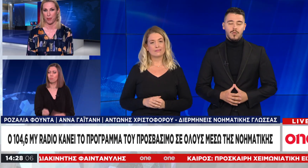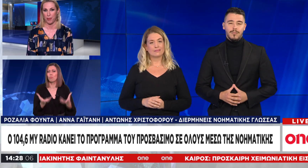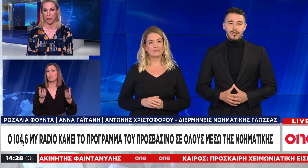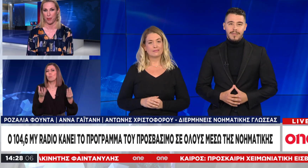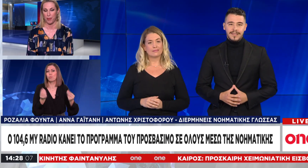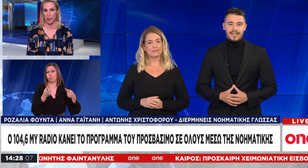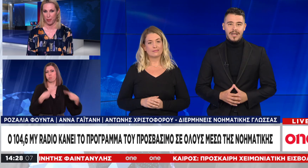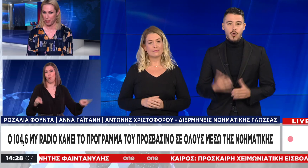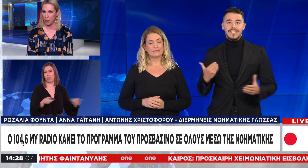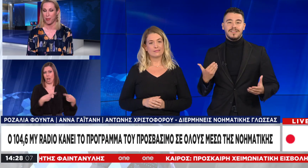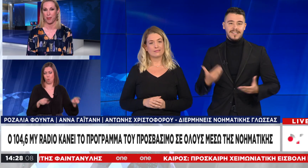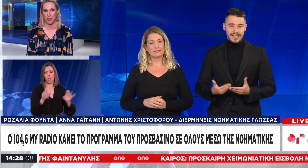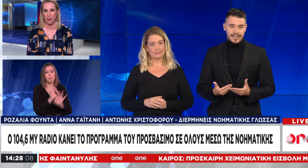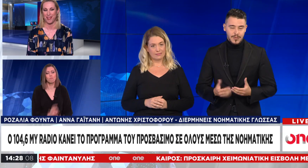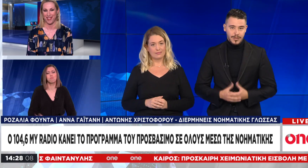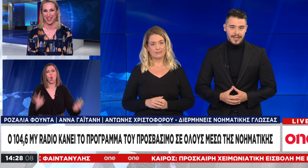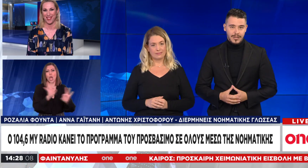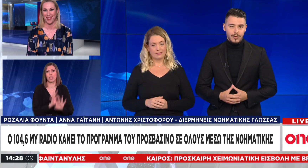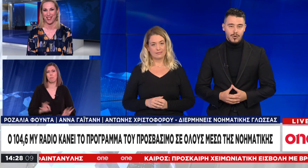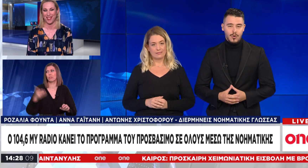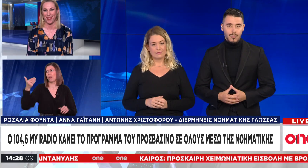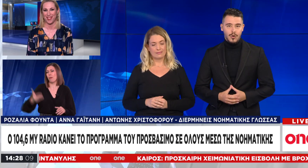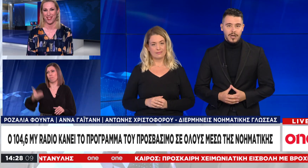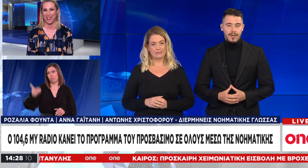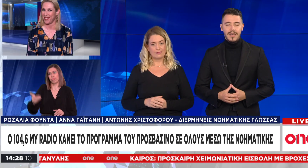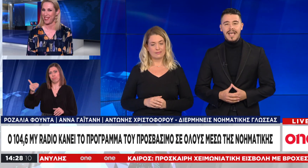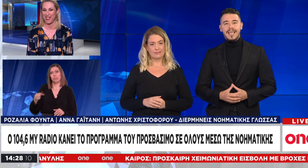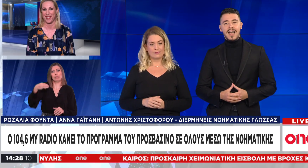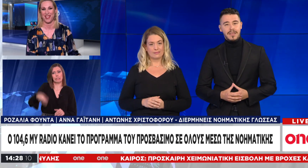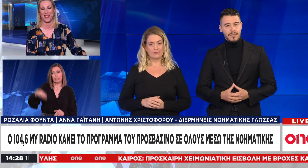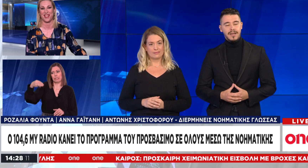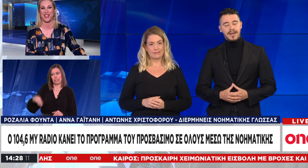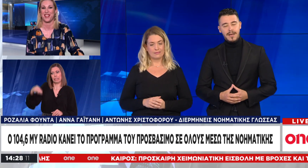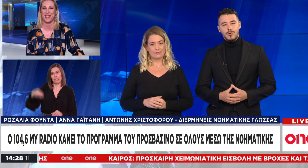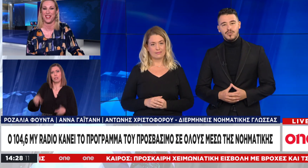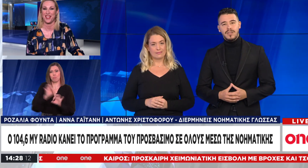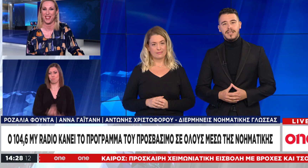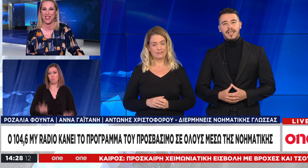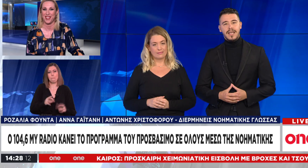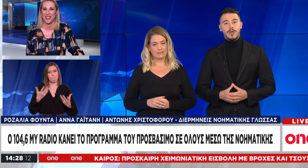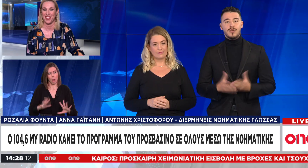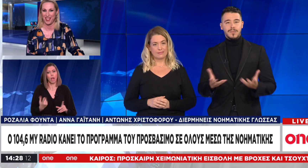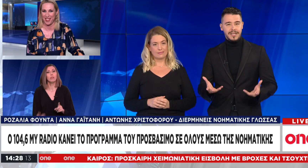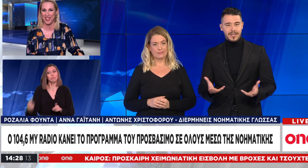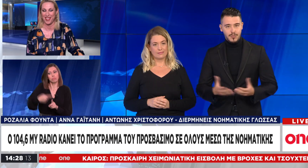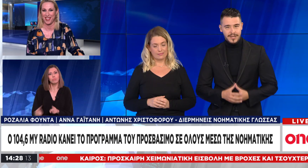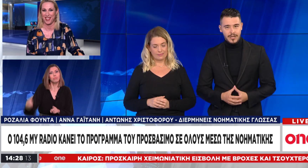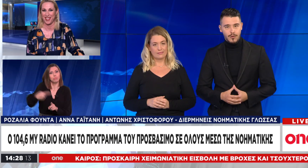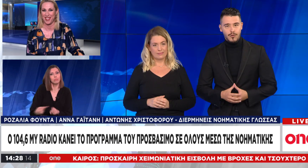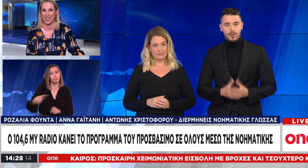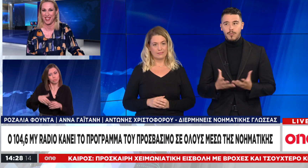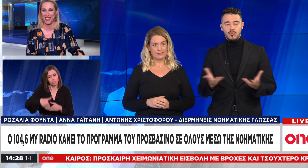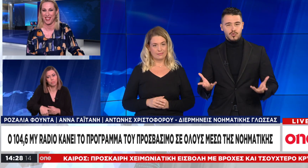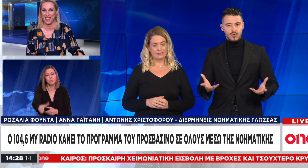που έχουμε προετοιμάσει όλες αυτές τις τρίτες που έχει γίνει το πρόγραμμα και κάθε μήνα ναι προστίθενται και καινούργιες επιτυχίες οι οποίες